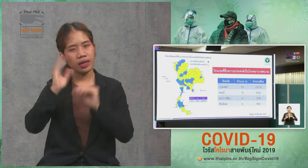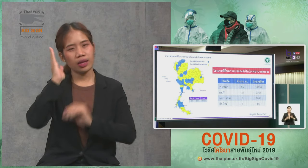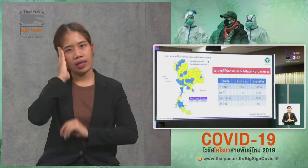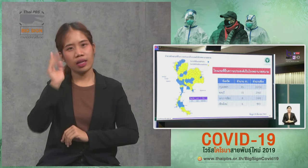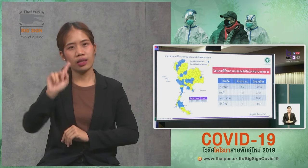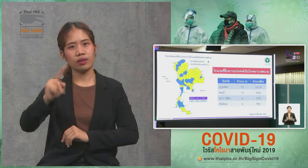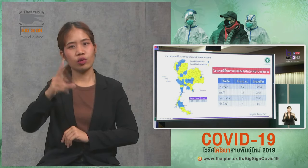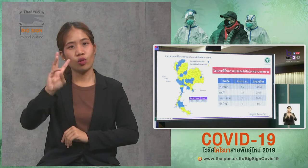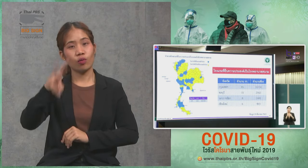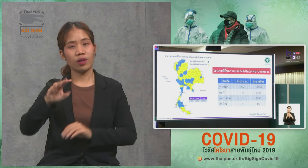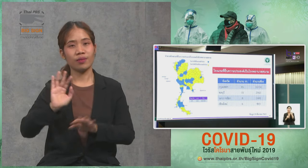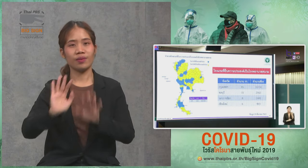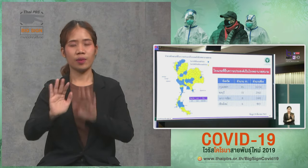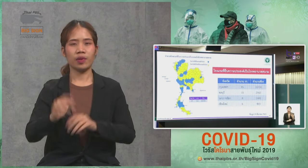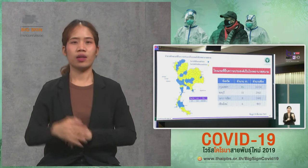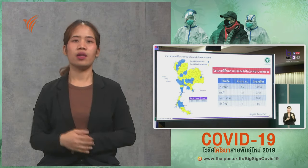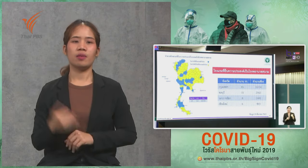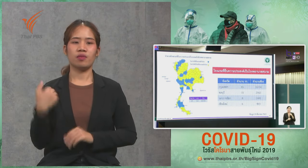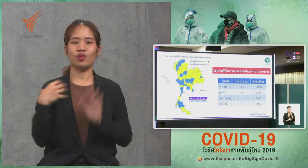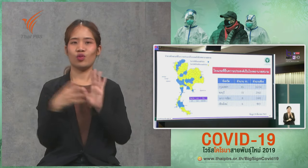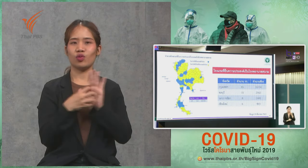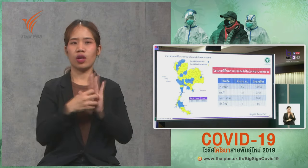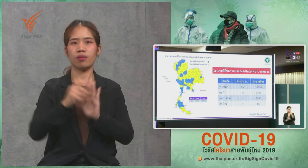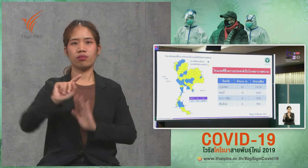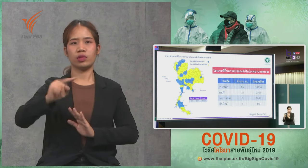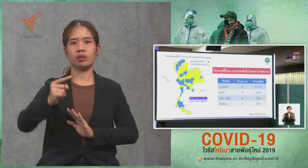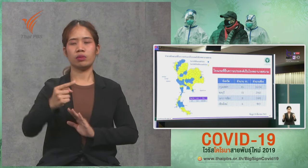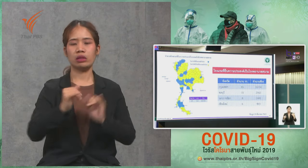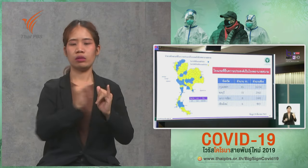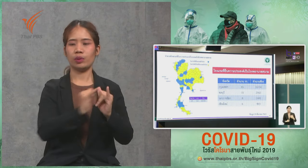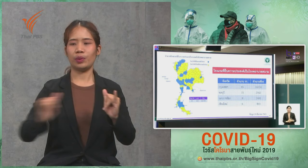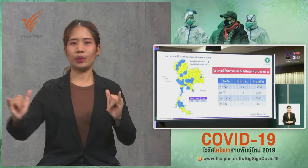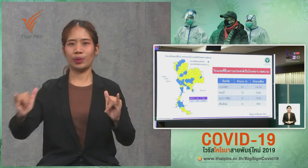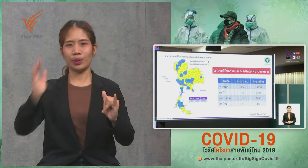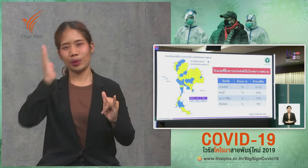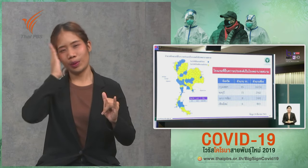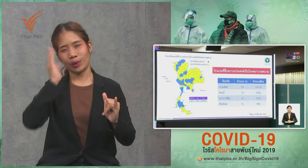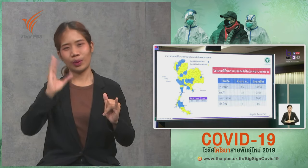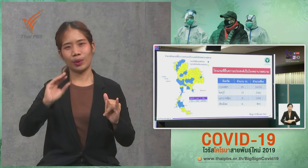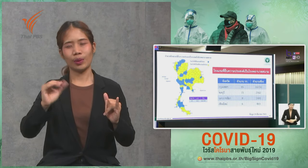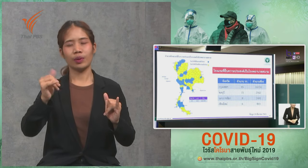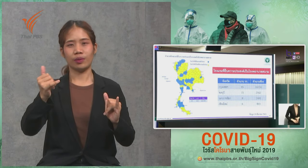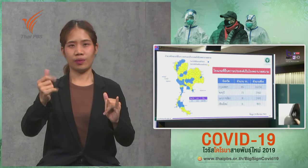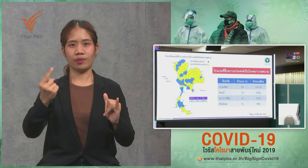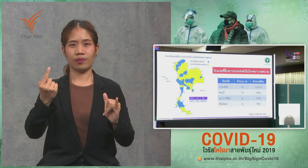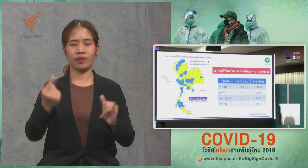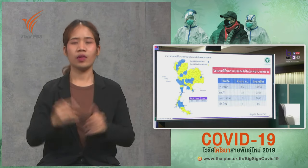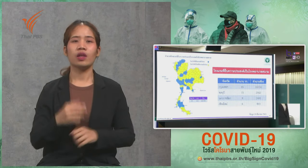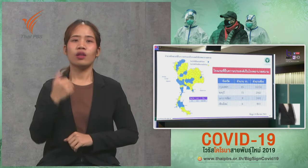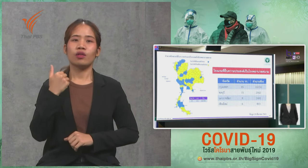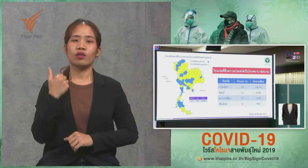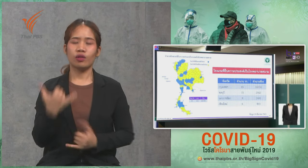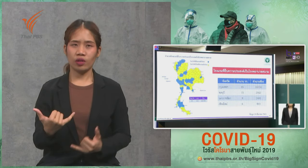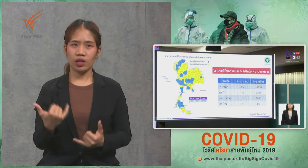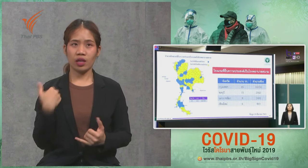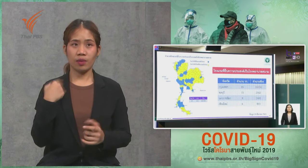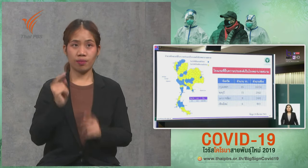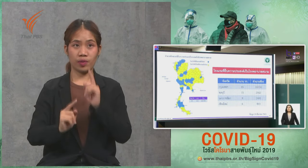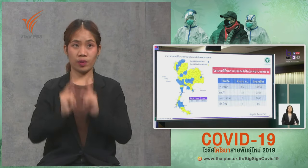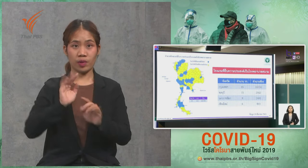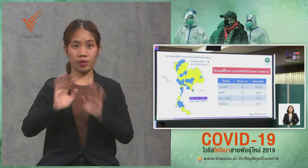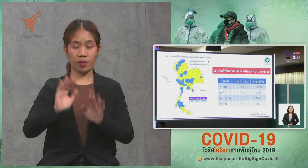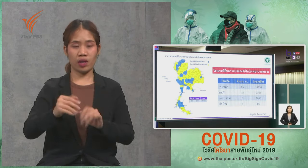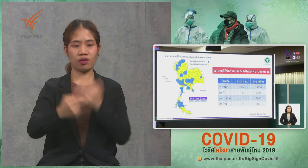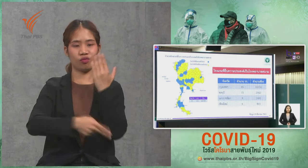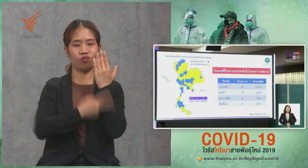ในกรุงเทพเยอะที่สุดนะครับถึง 10,000 เตียงนะครับตอนนี้เราได้ไปประเมินที่นี่ประมาณ3โรงแรมนะครับ